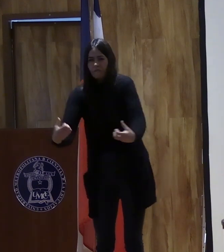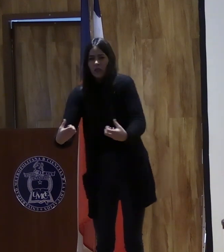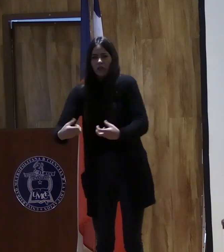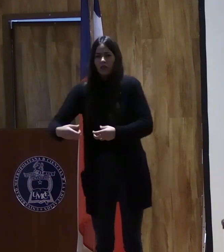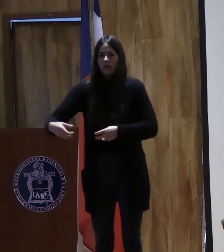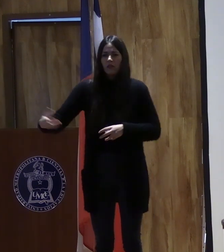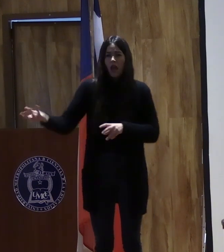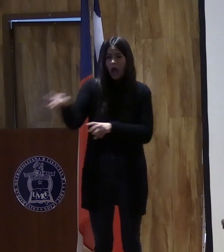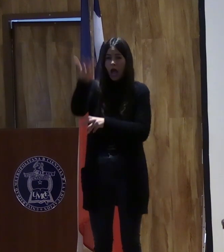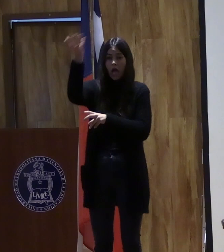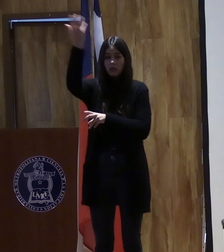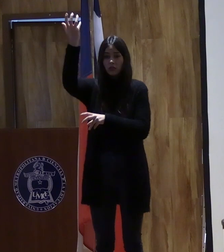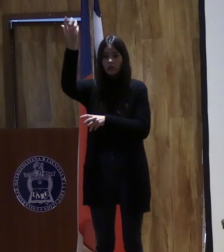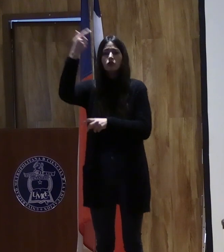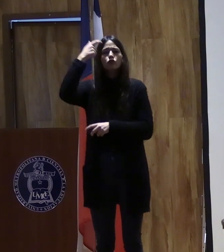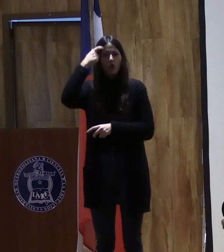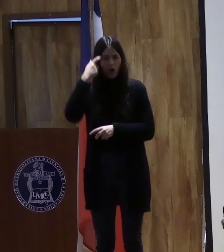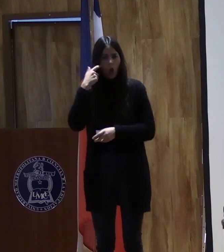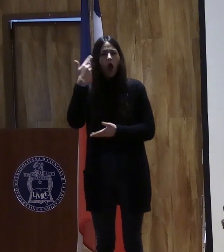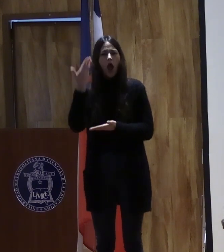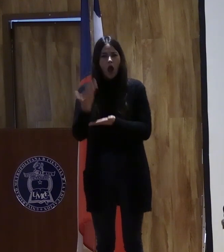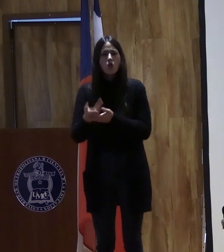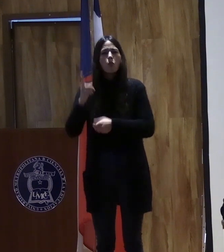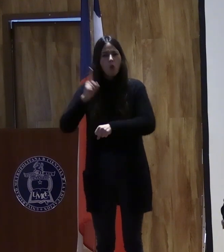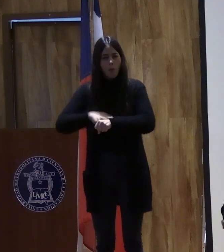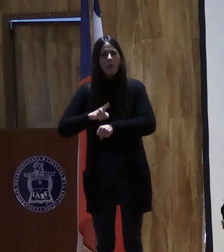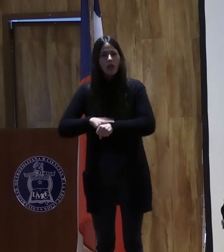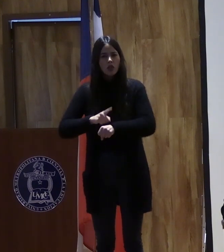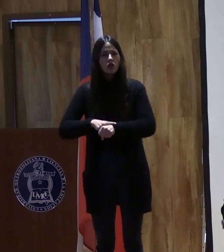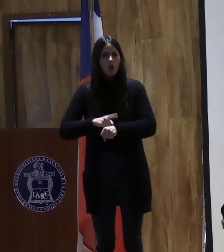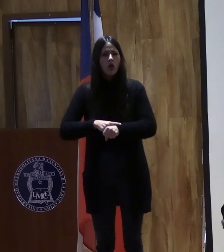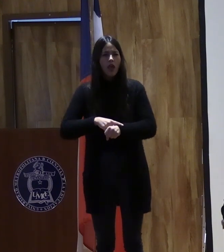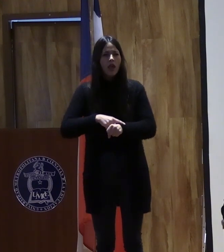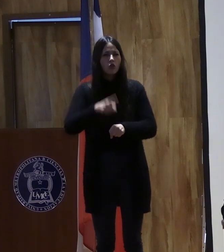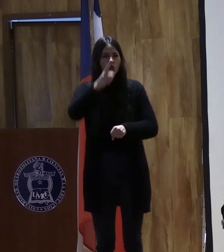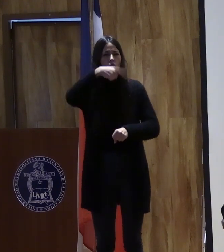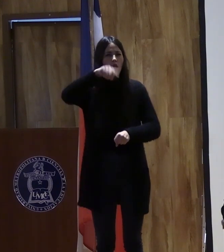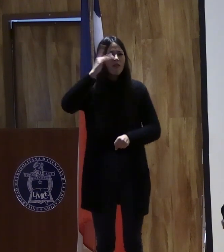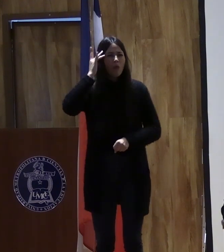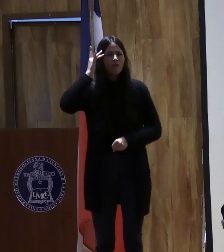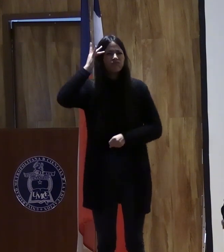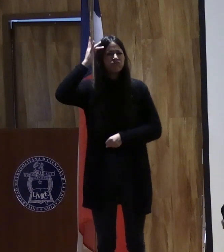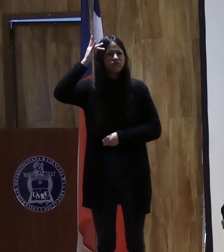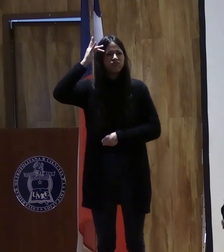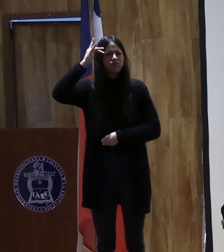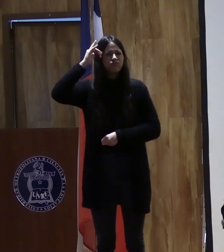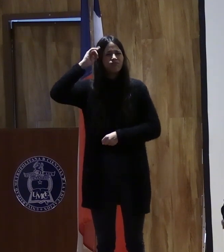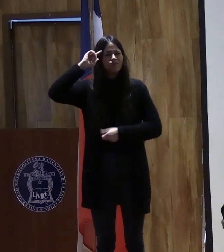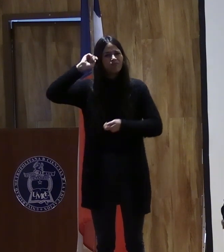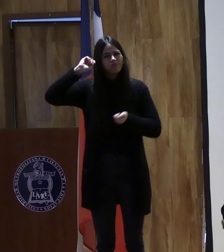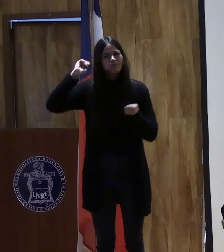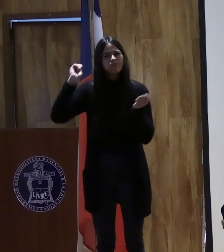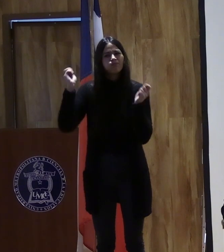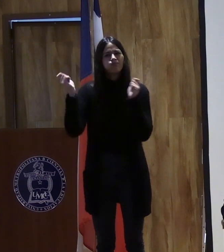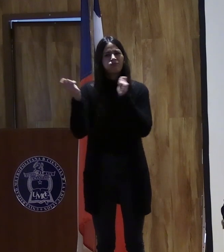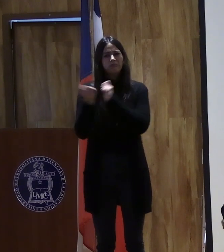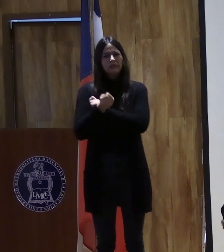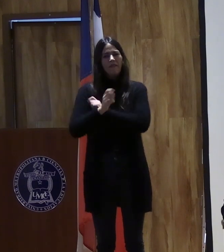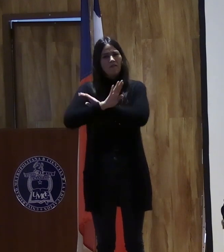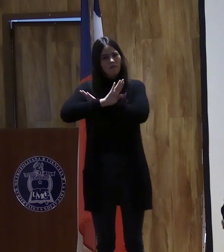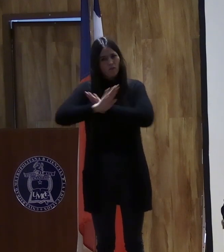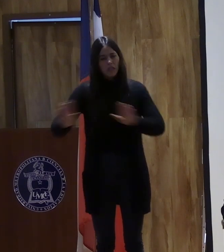la atmósfera, llegará el momento en que nos pondremos un poco más inteligentes y evitaremos seguir haciendo esas